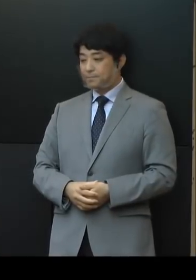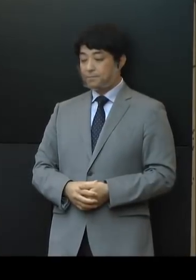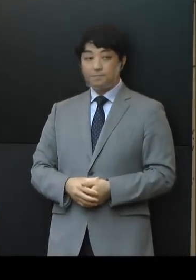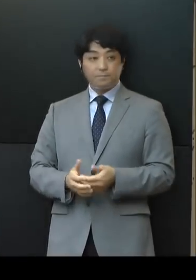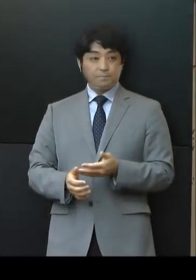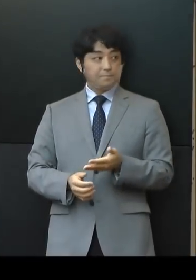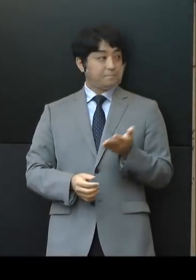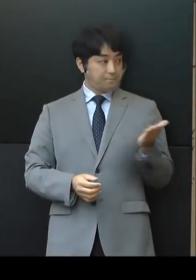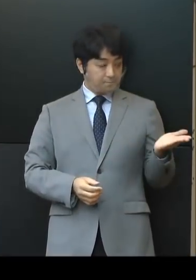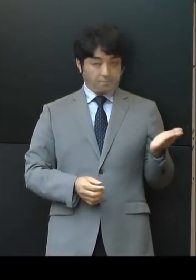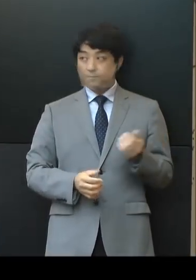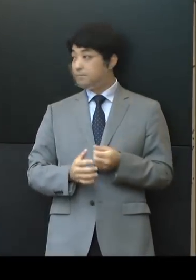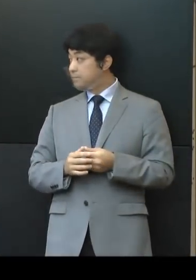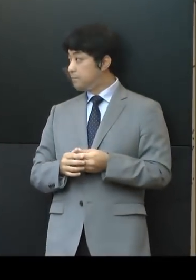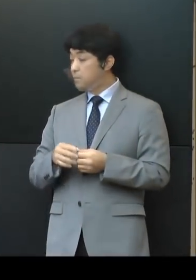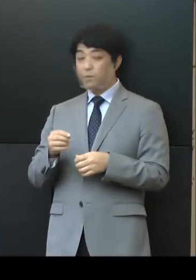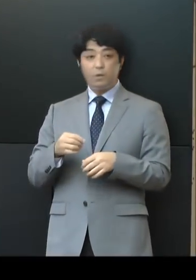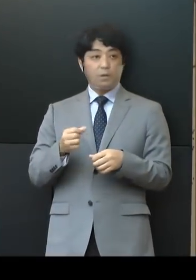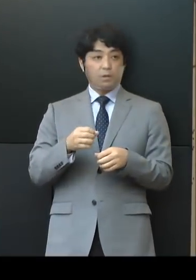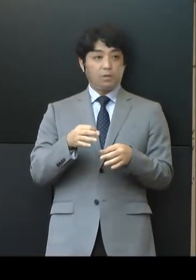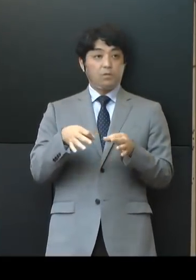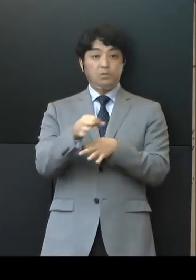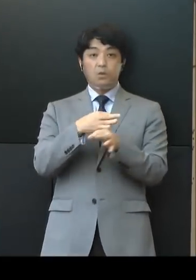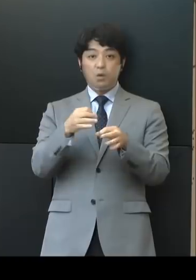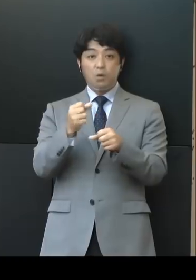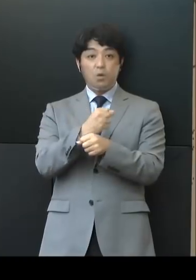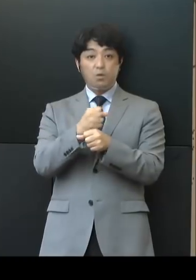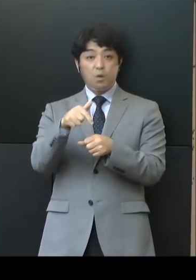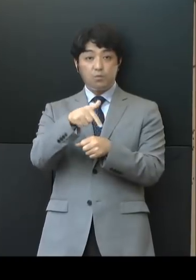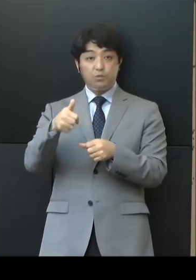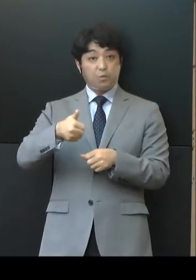では商工労働部長の方から説明をお願いいたします。